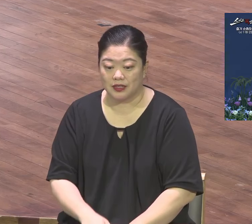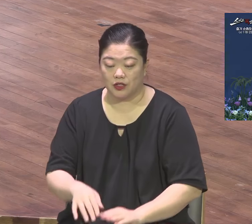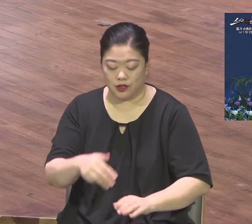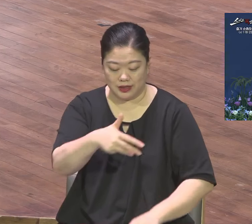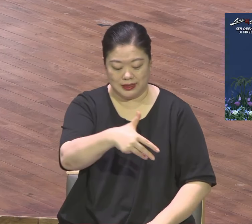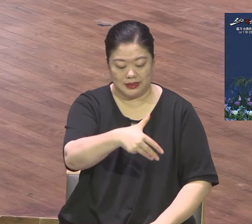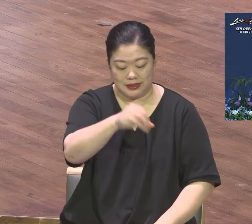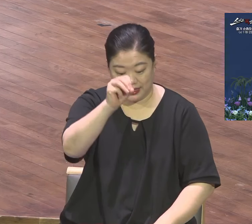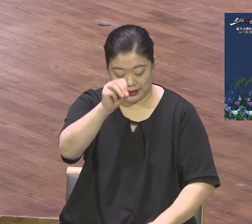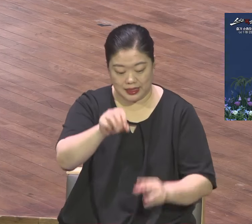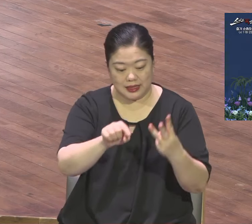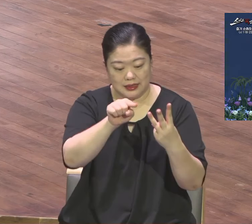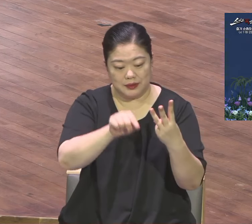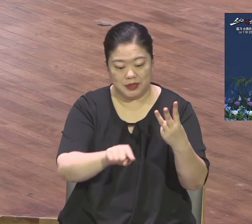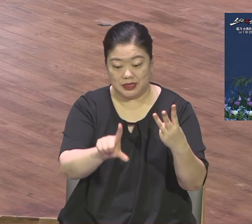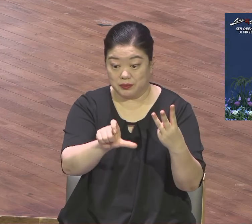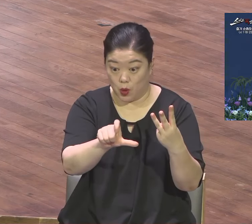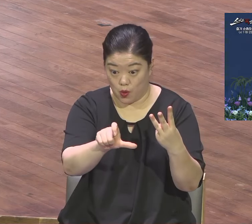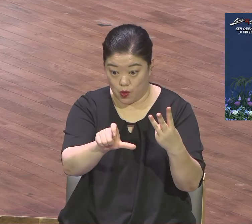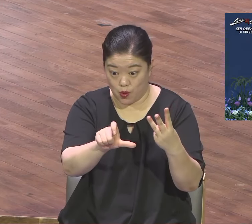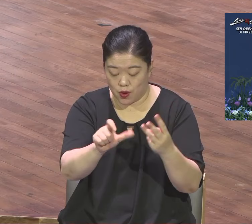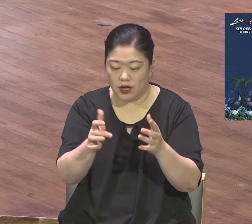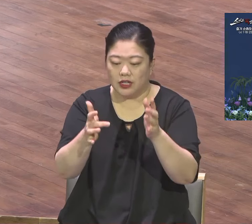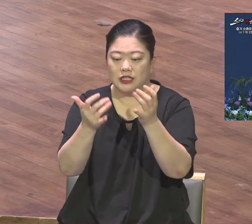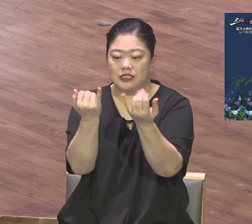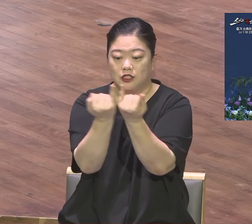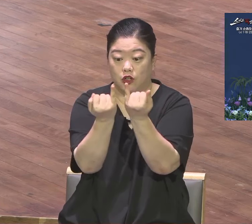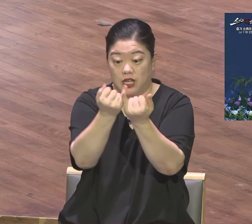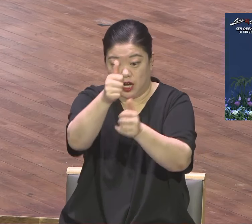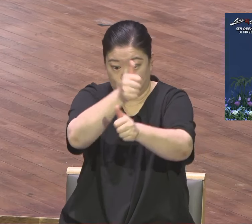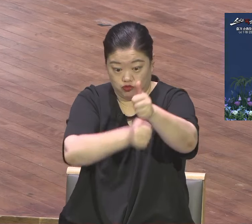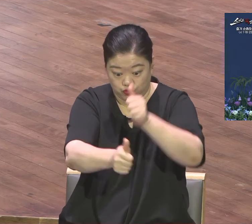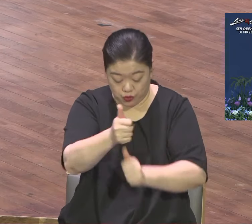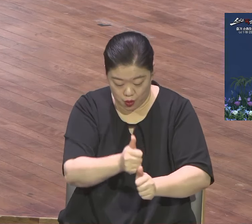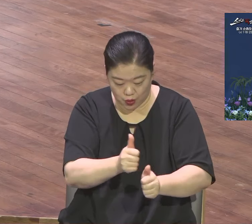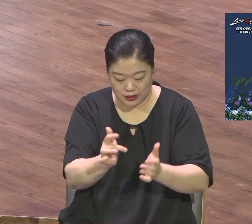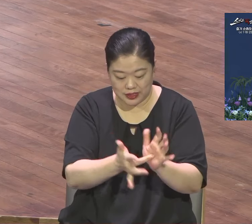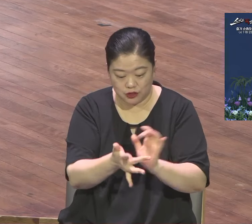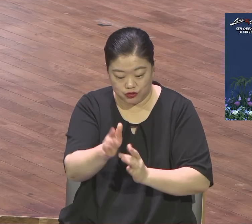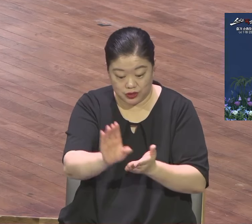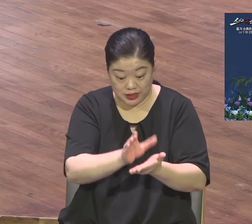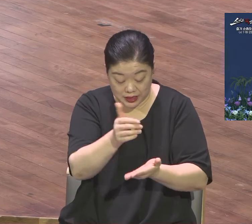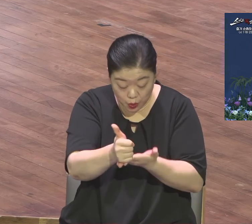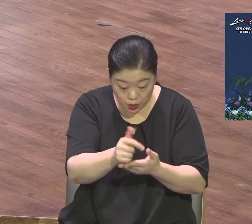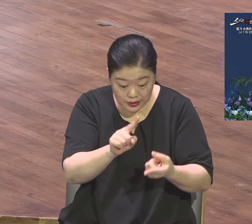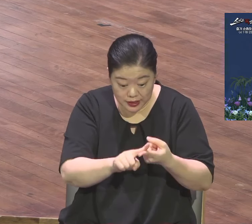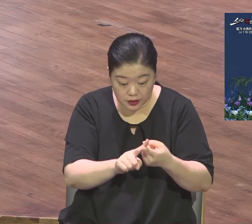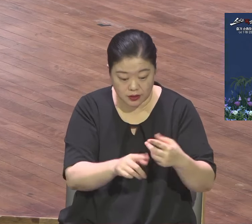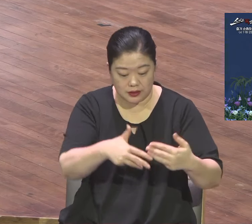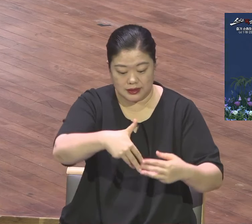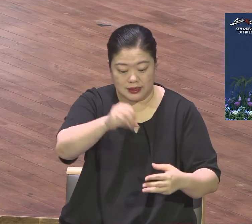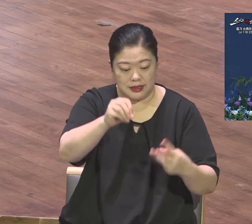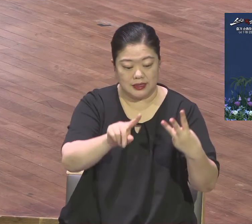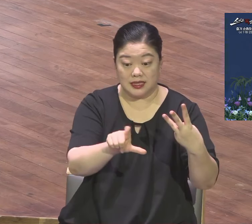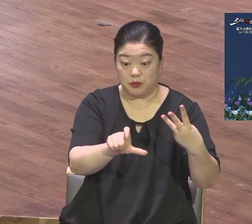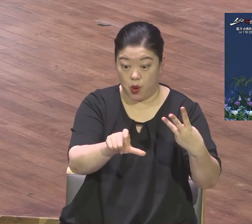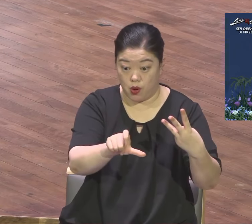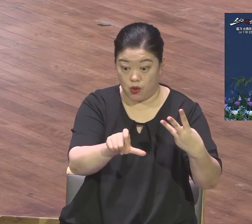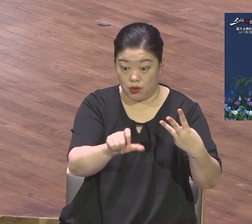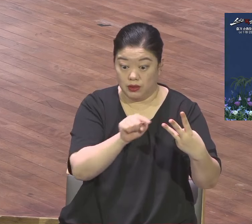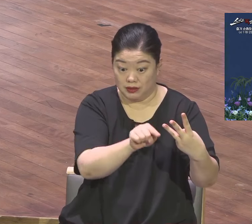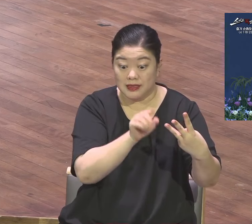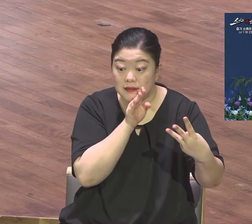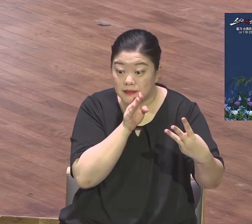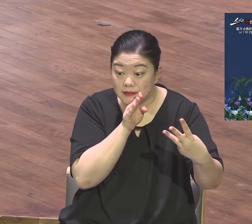3장 15절 언약 성취를 위해서 오실 예수 그리스도의 예언에 대한 이걸